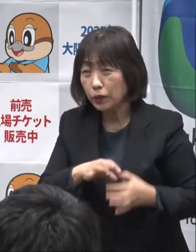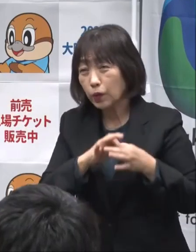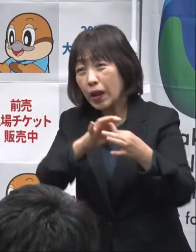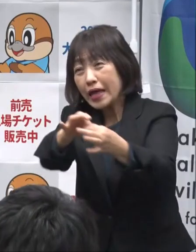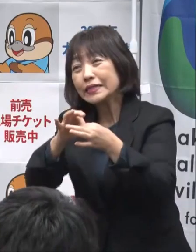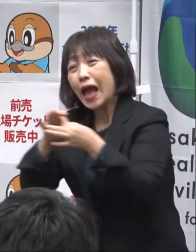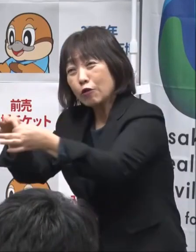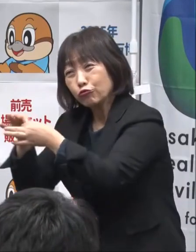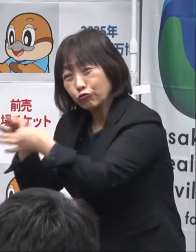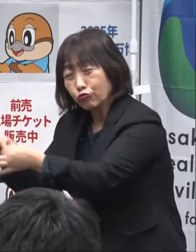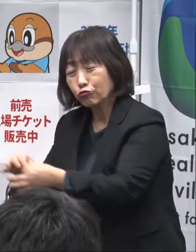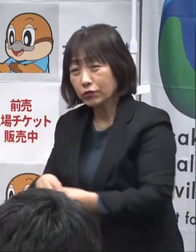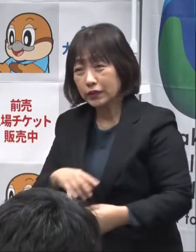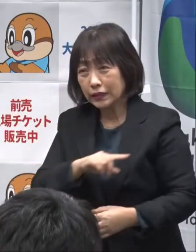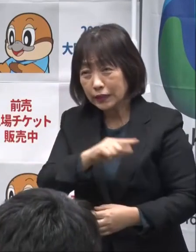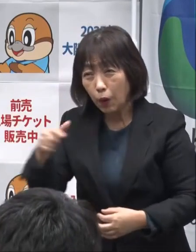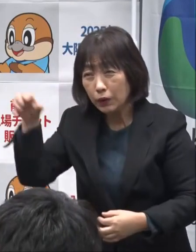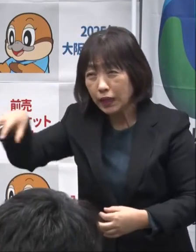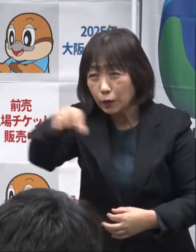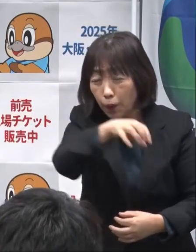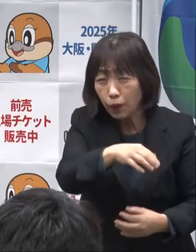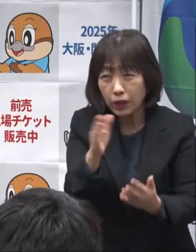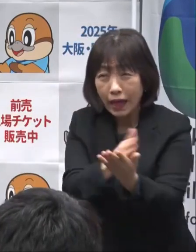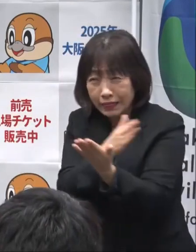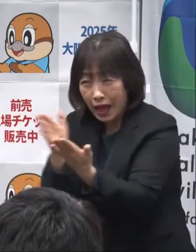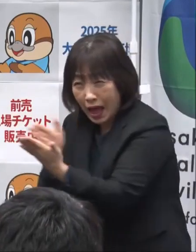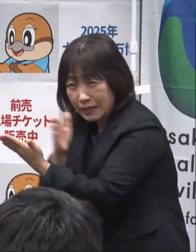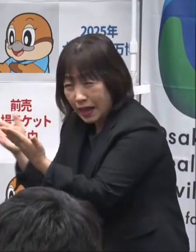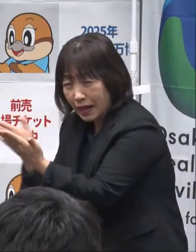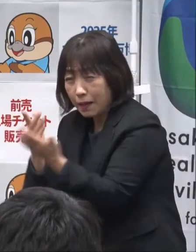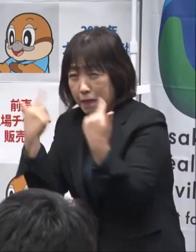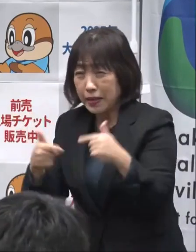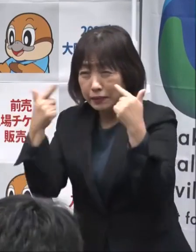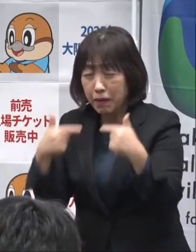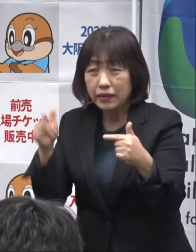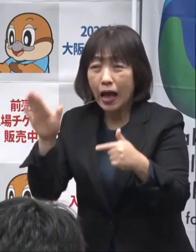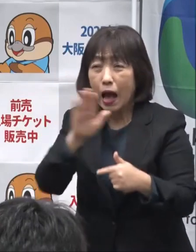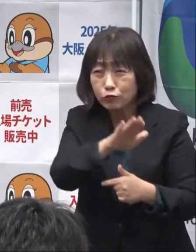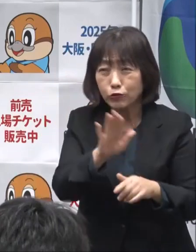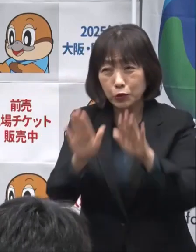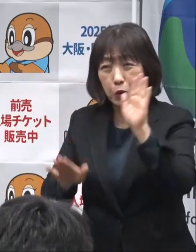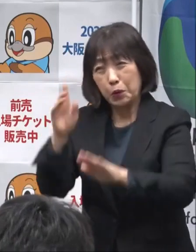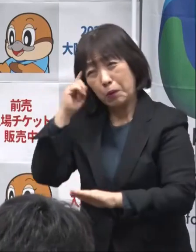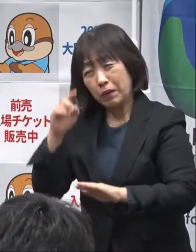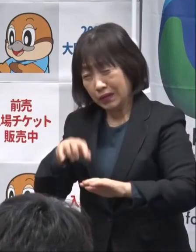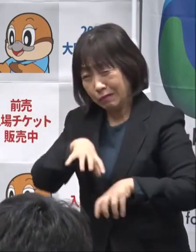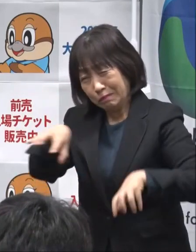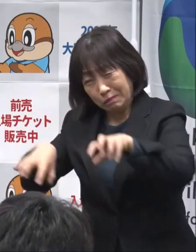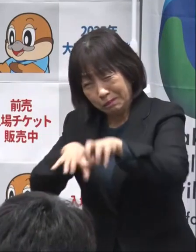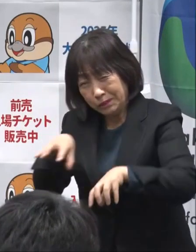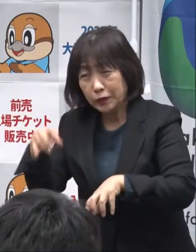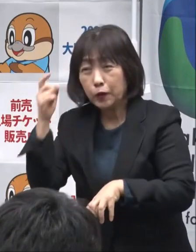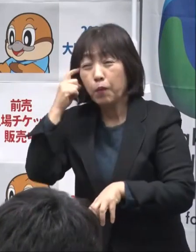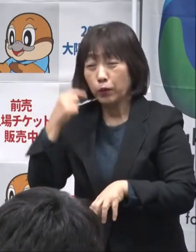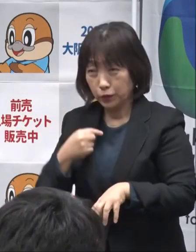ろんなところにの判断を日々していく状況にありますので、そういった意味では